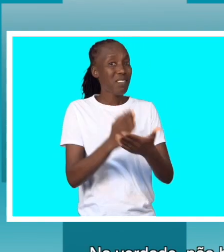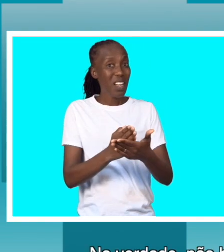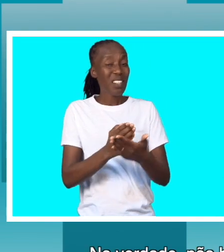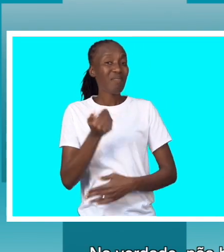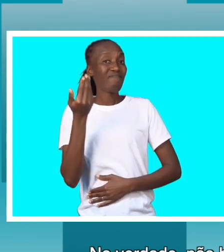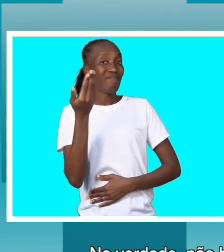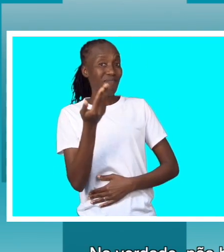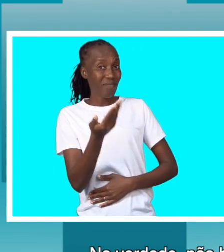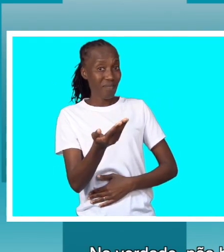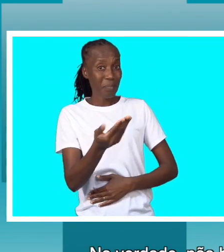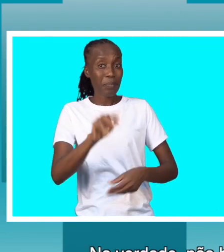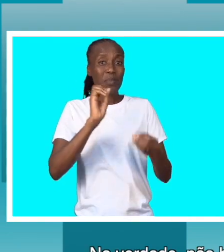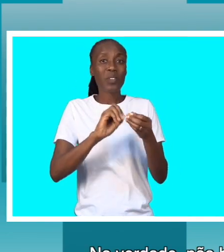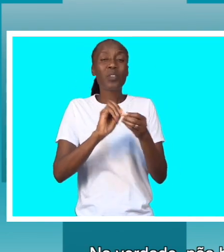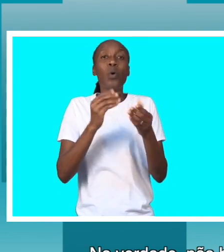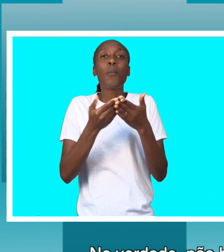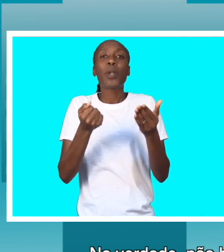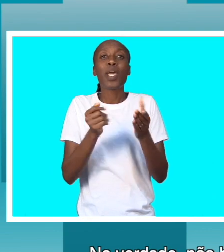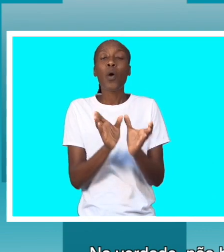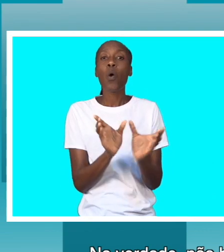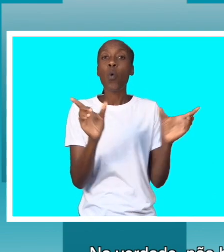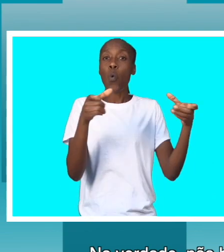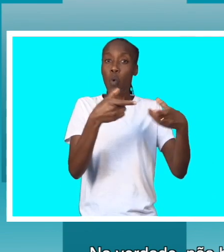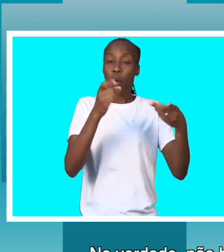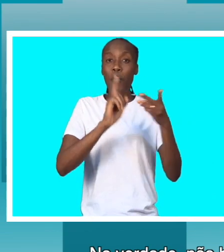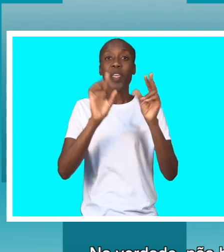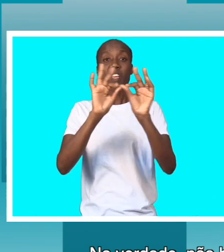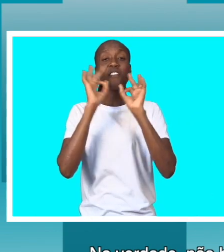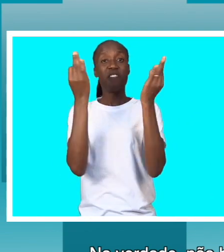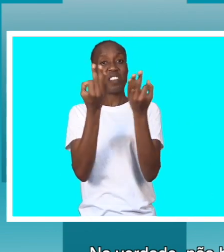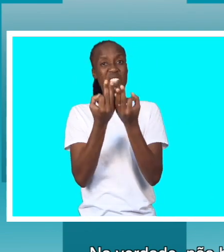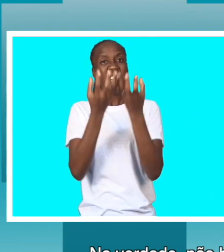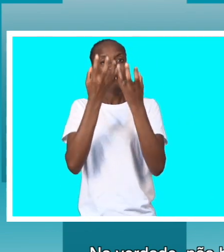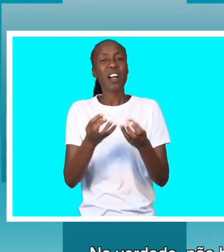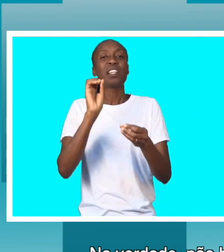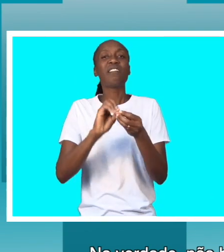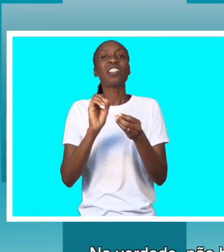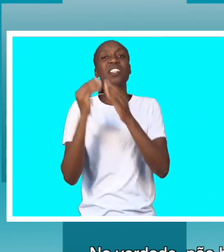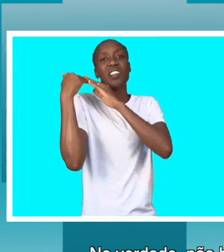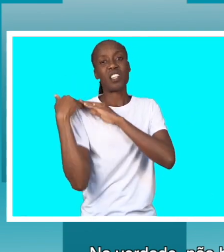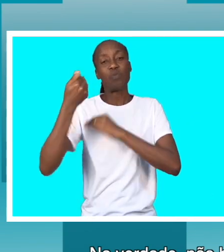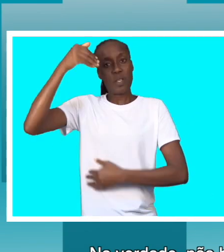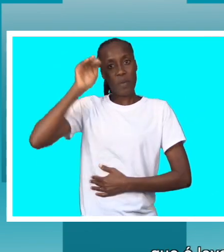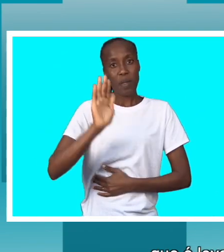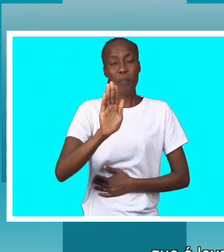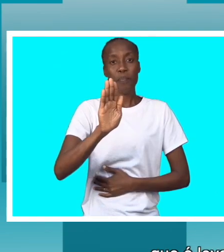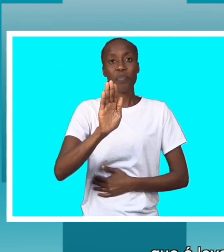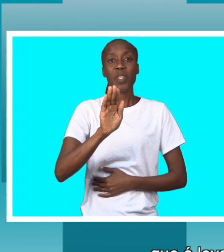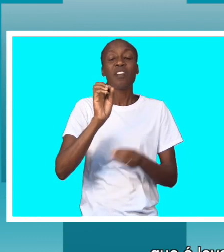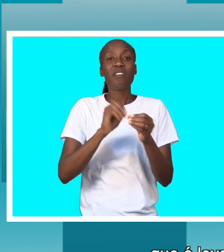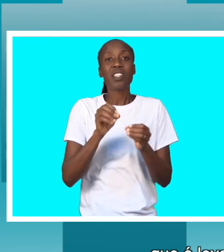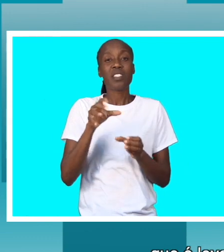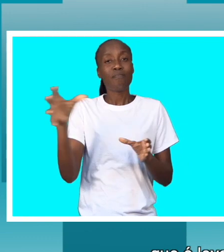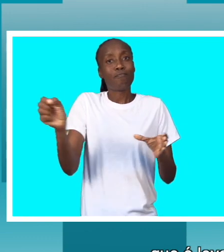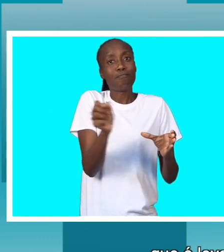não acontece é o retorno, acontece exatamente porque os clubes e as federações não fazem aquilo que é o seu papel devidamente, que é